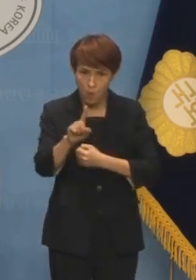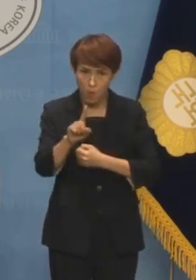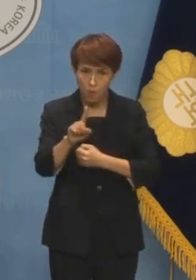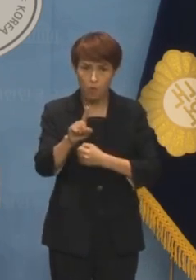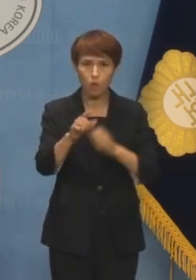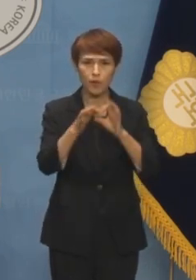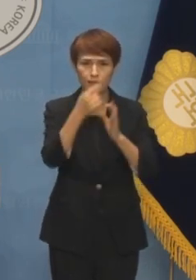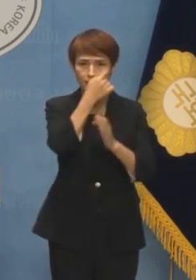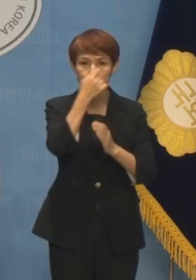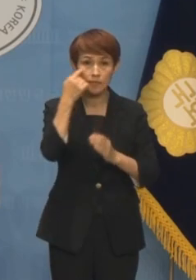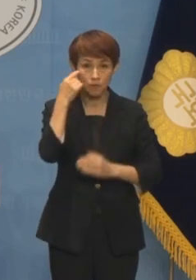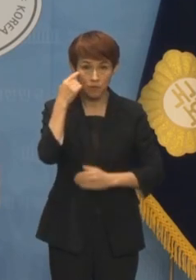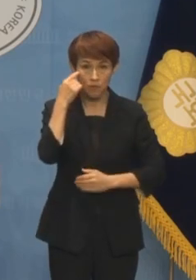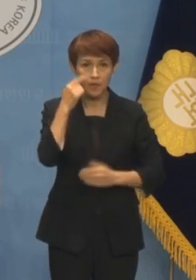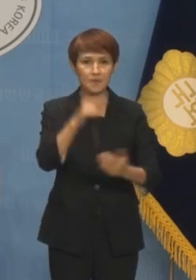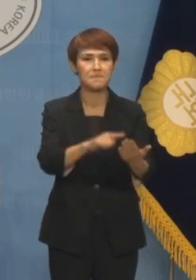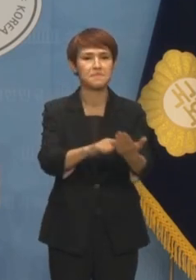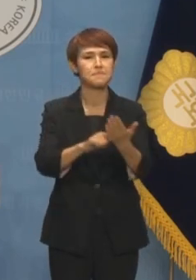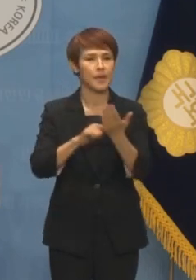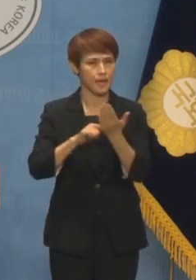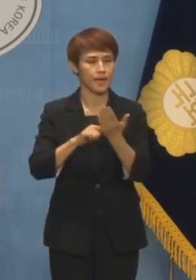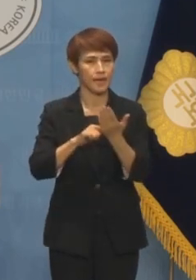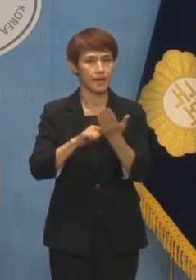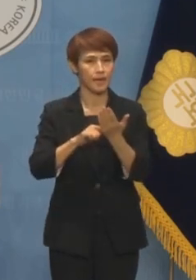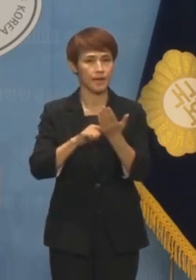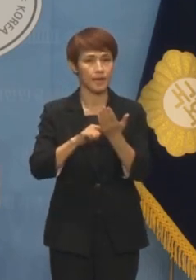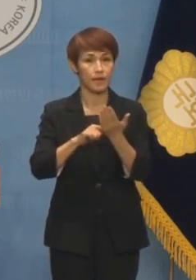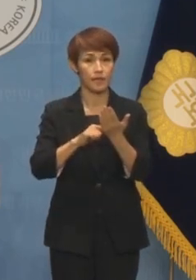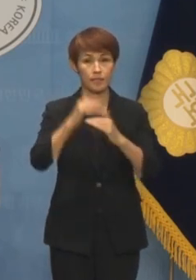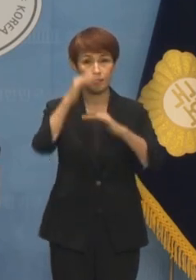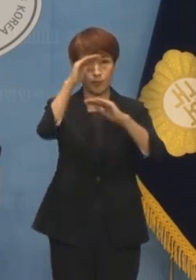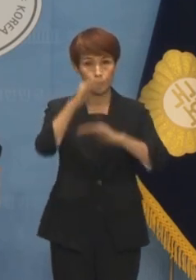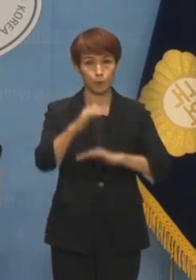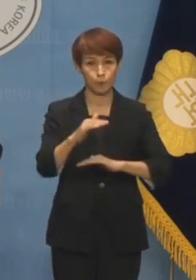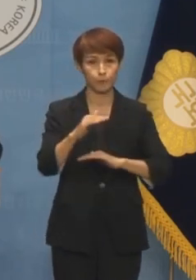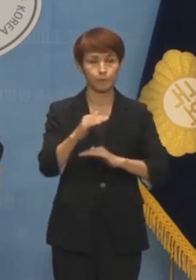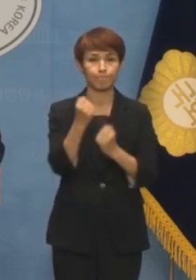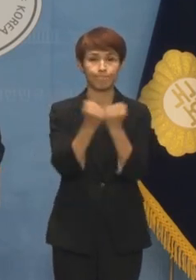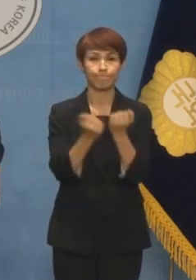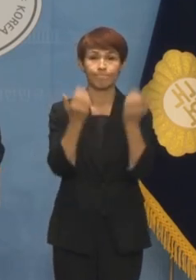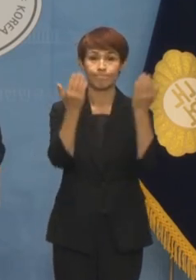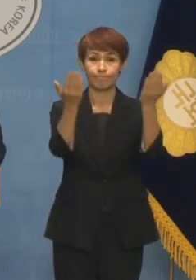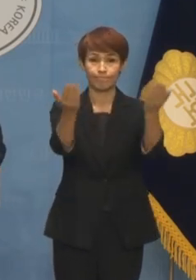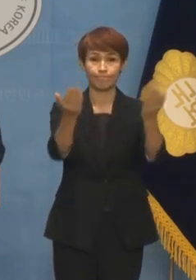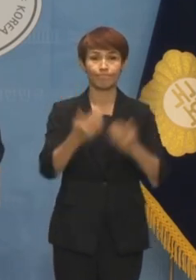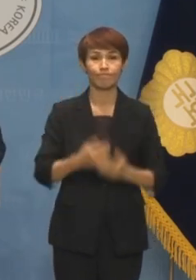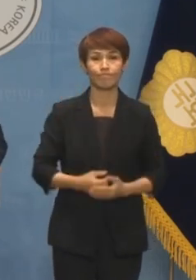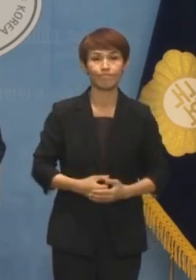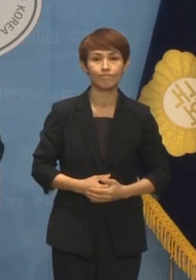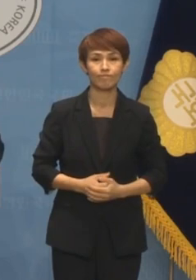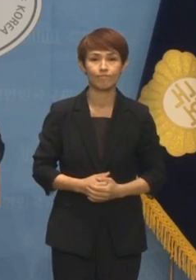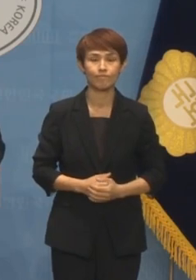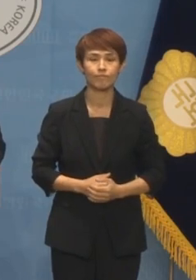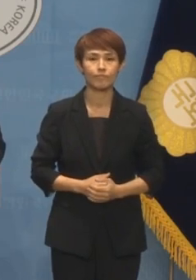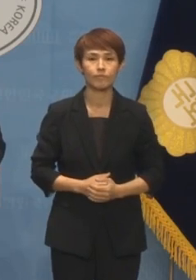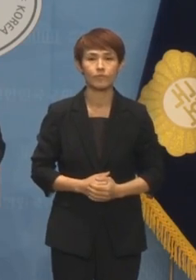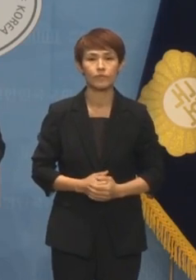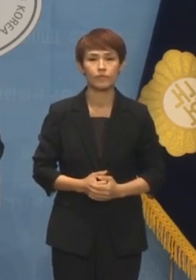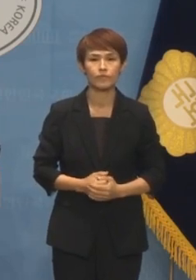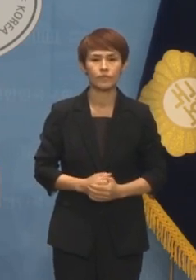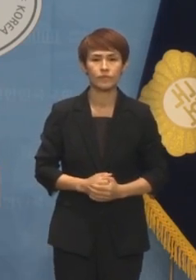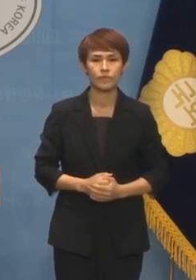중요한 증거가 나왔기 때문입니다. 그와 관련된 내용 브리핑 준비된 논평